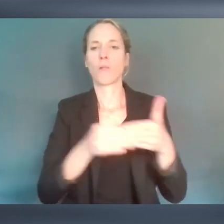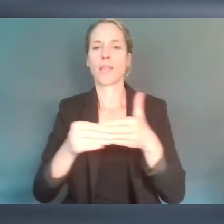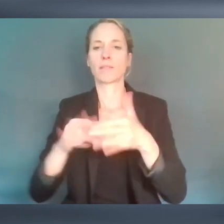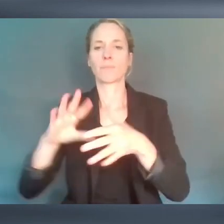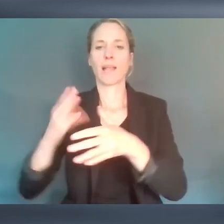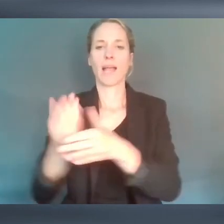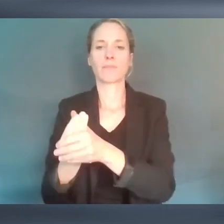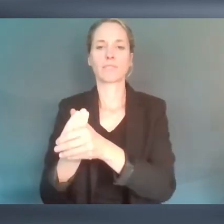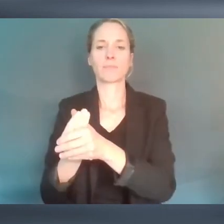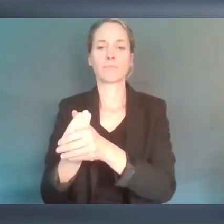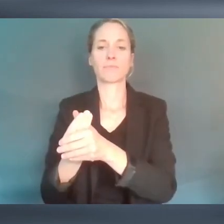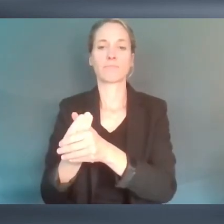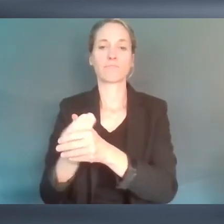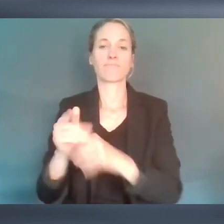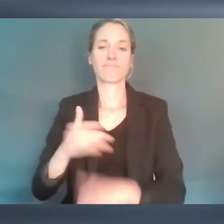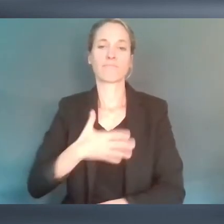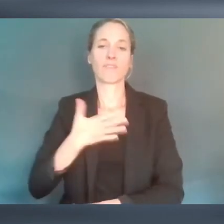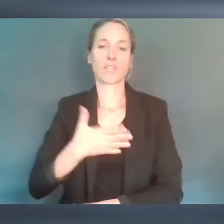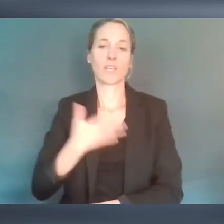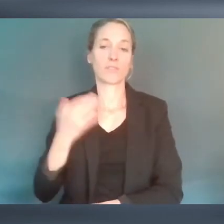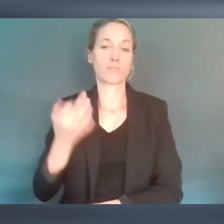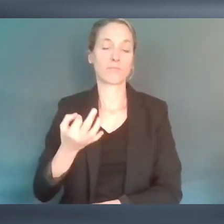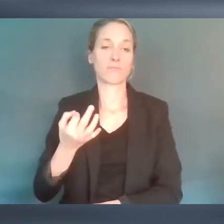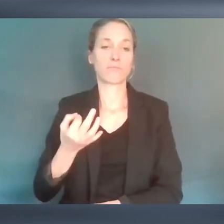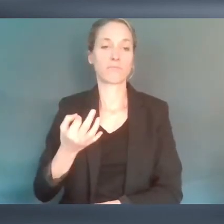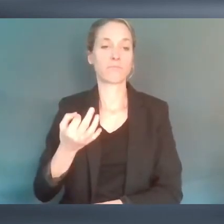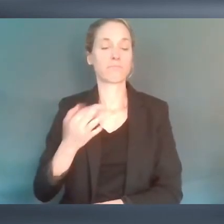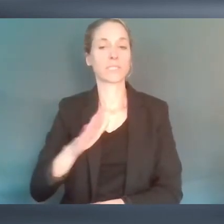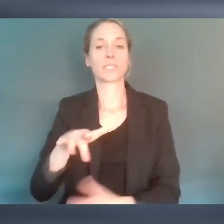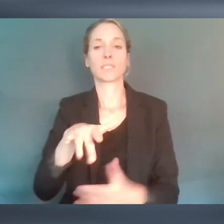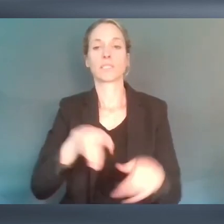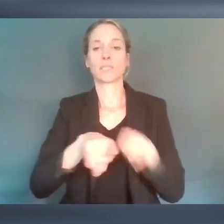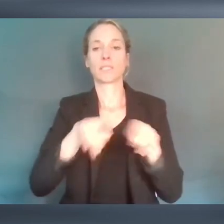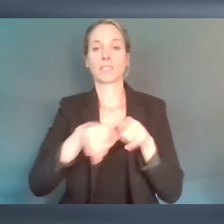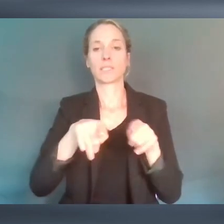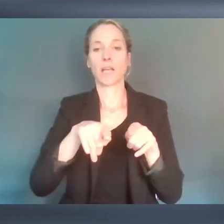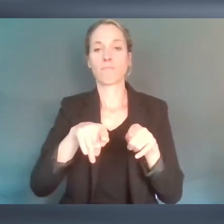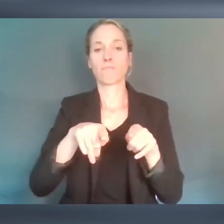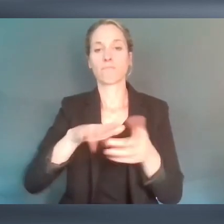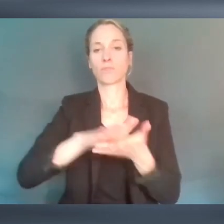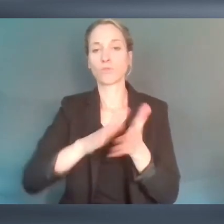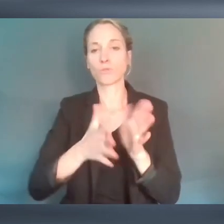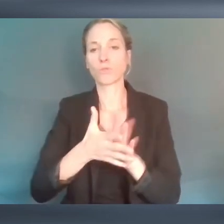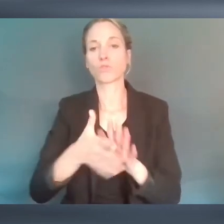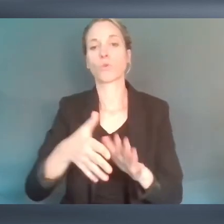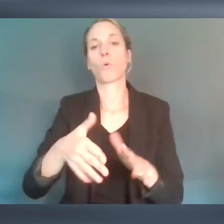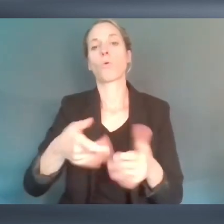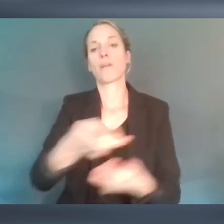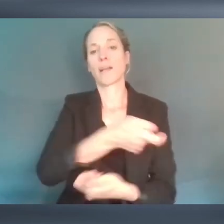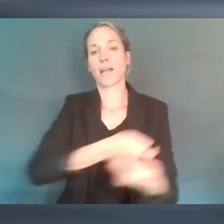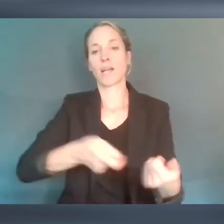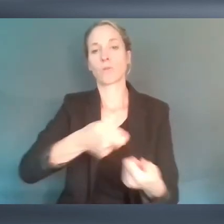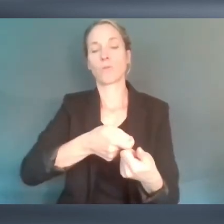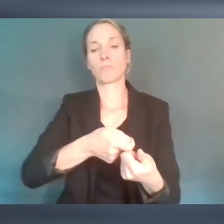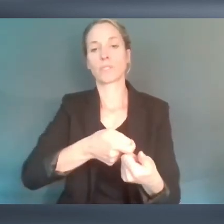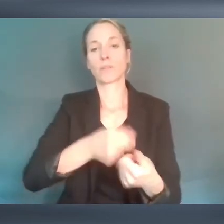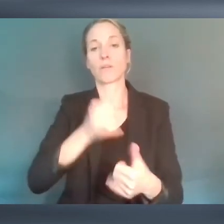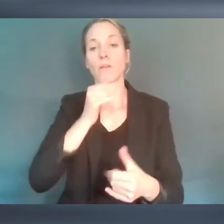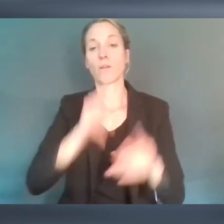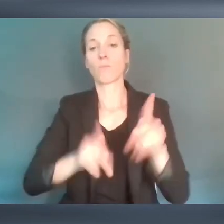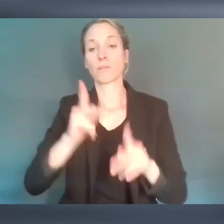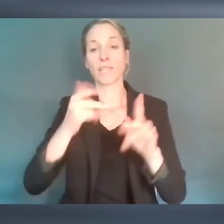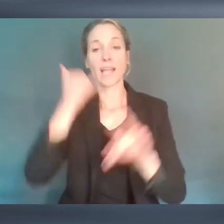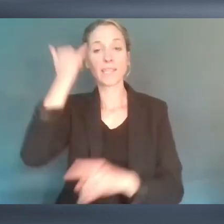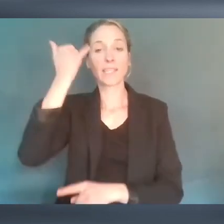part dans ce système socio-économique, même s'il n'est pas idéal, qu'il est utile pour tous les